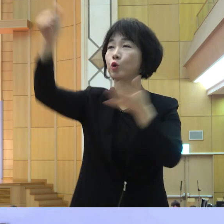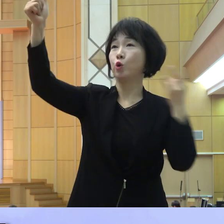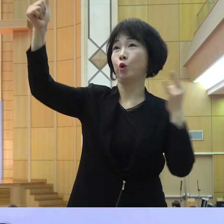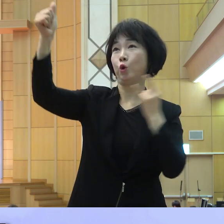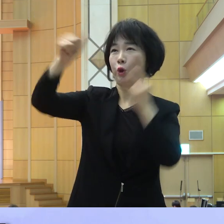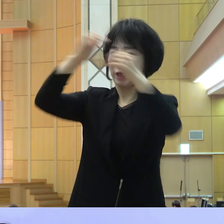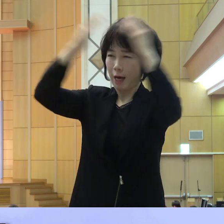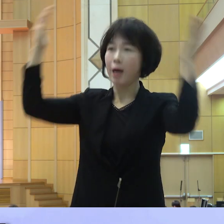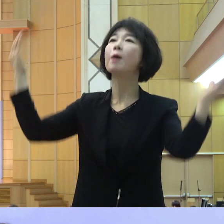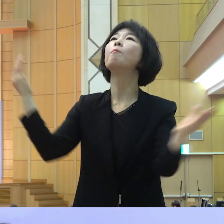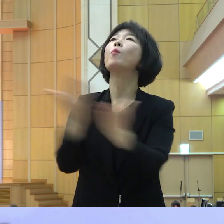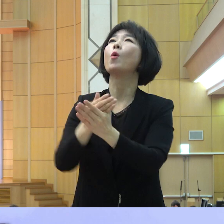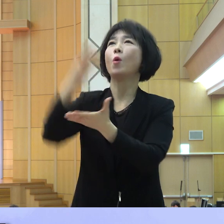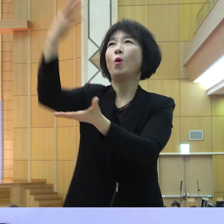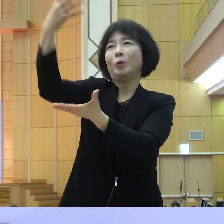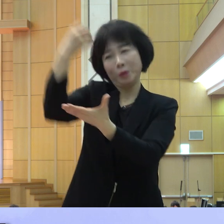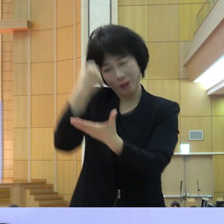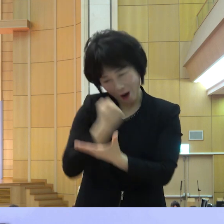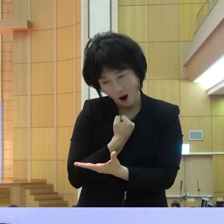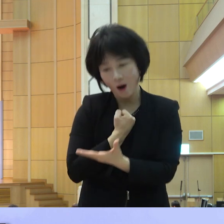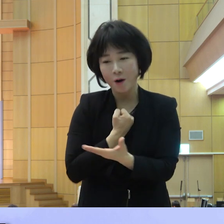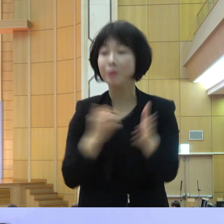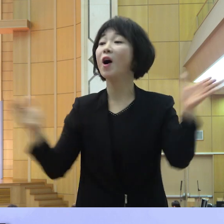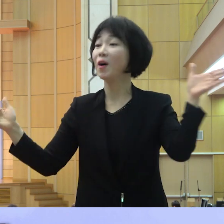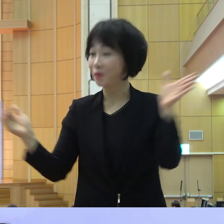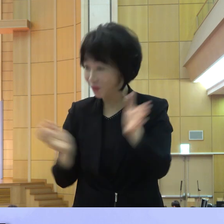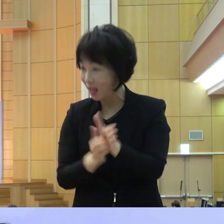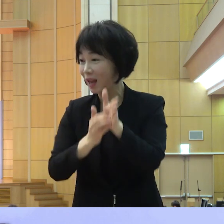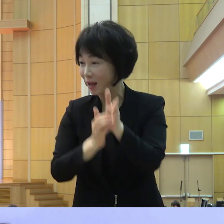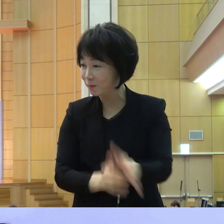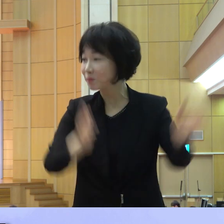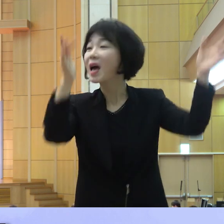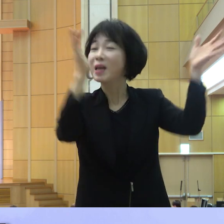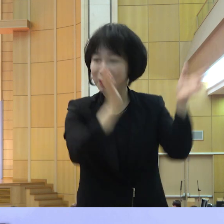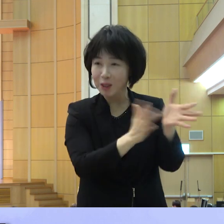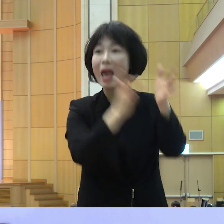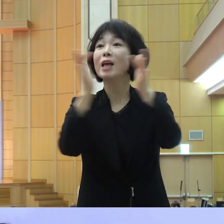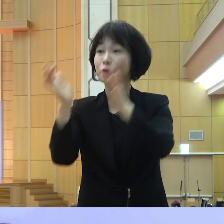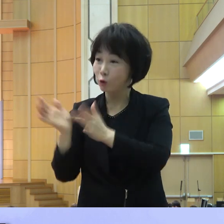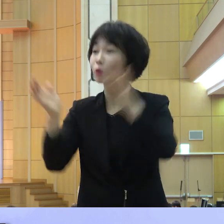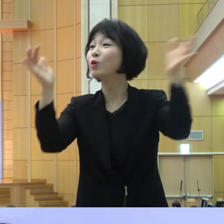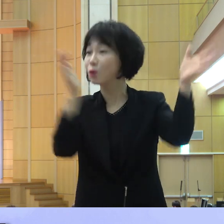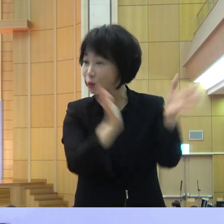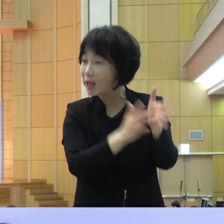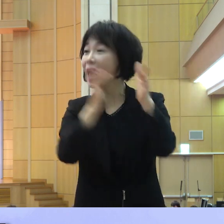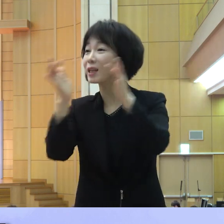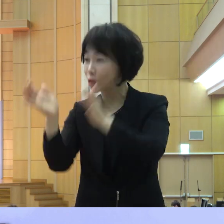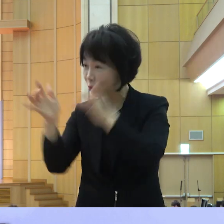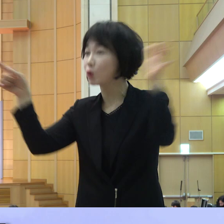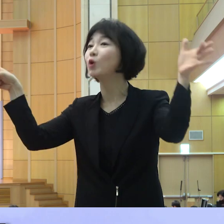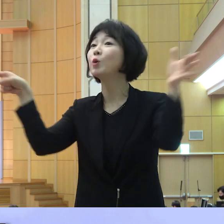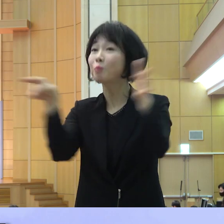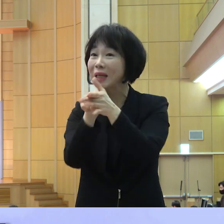영생함을 주께 모두 얻었네. 예수